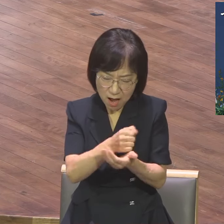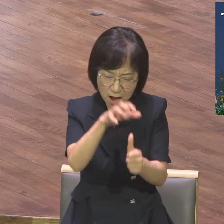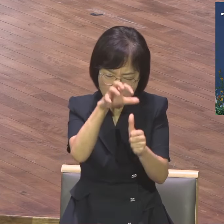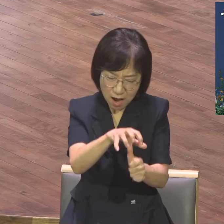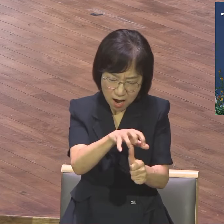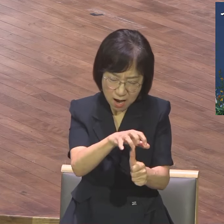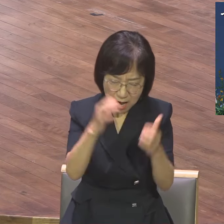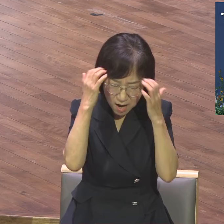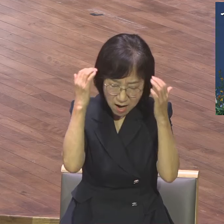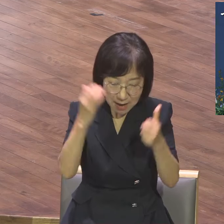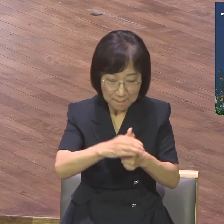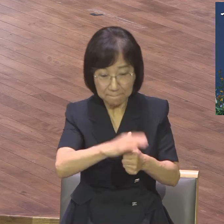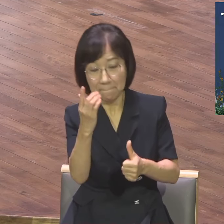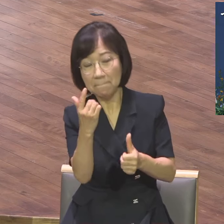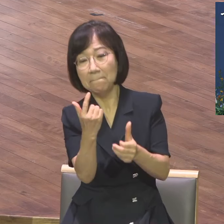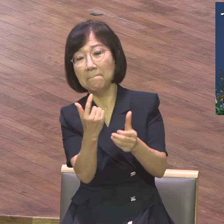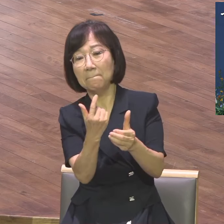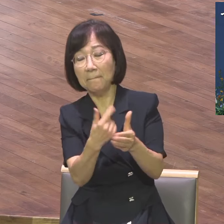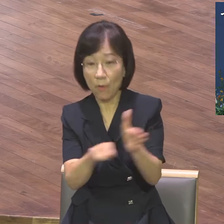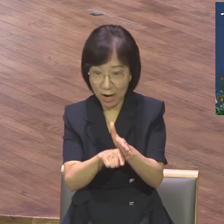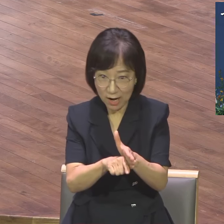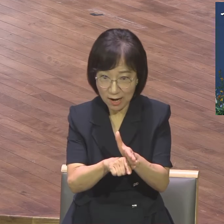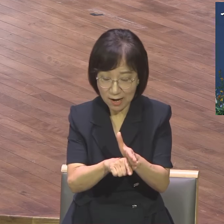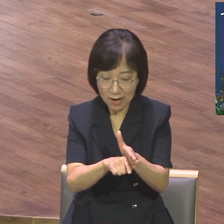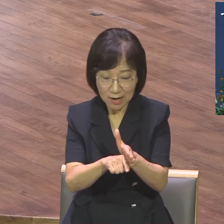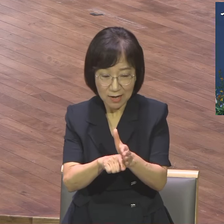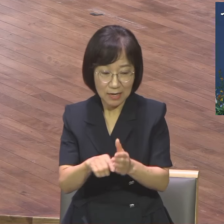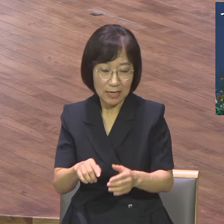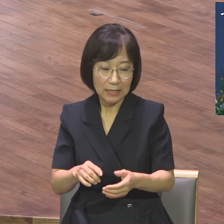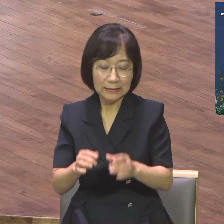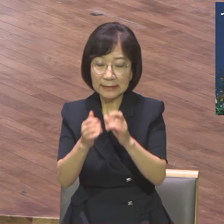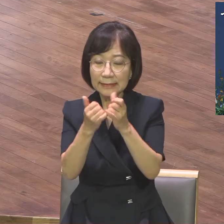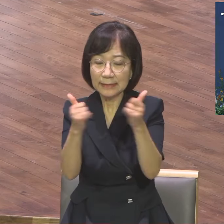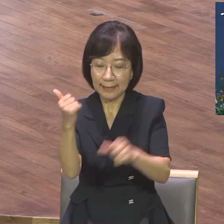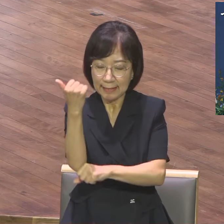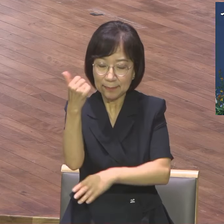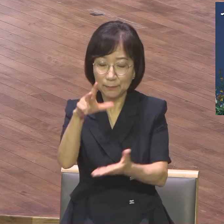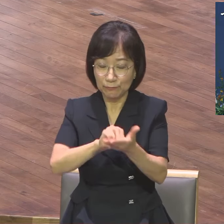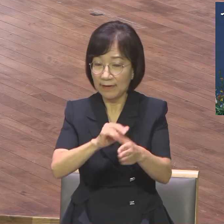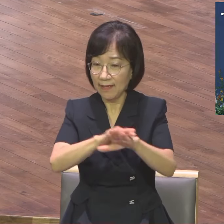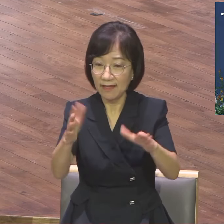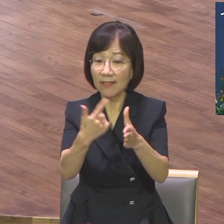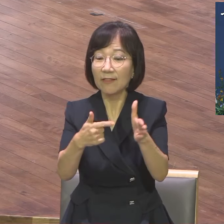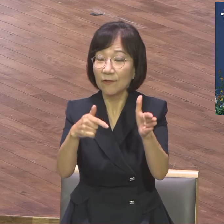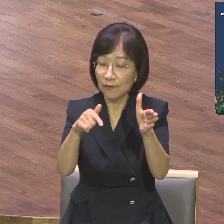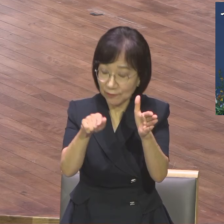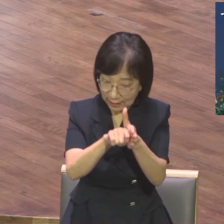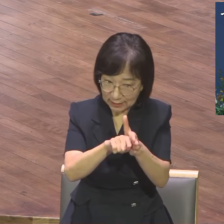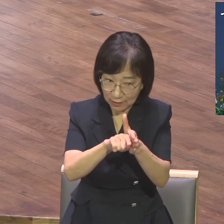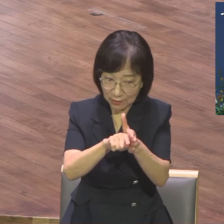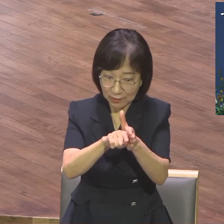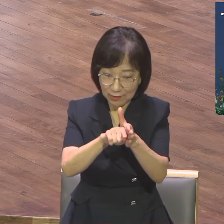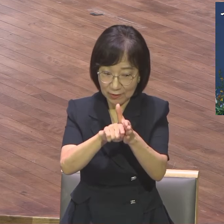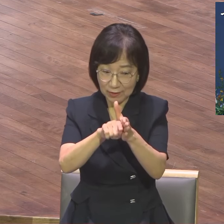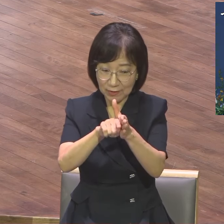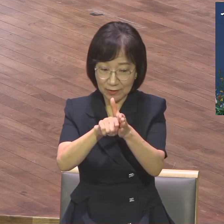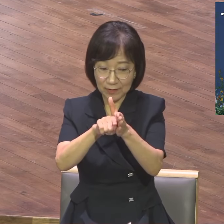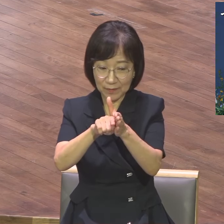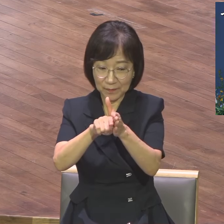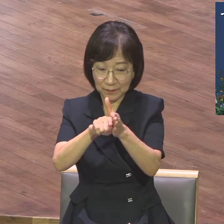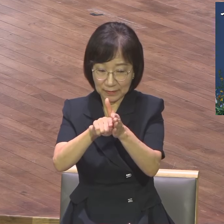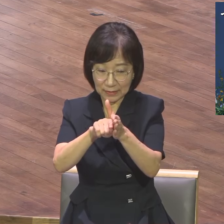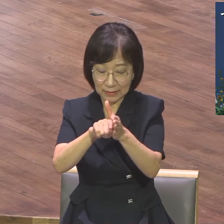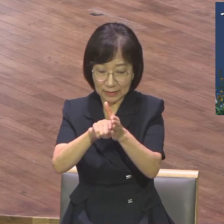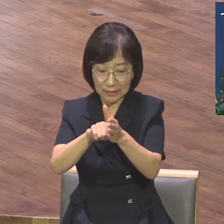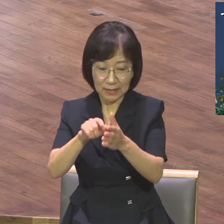위해서 인생의 근본 문제를 완전히 해결해 주기 위해서 하나님께서 정하신 영적